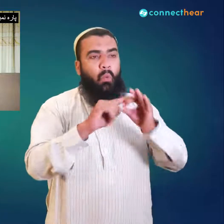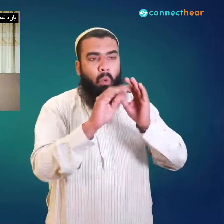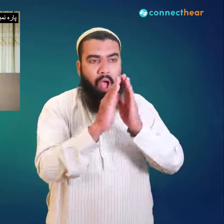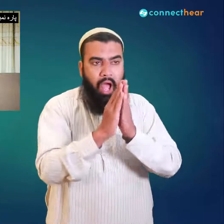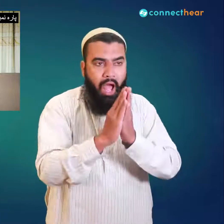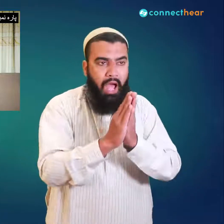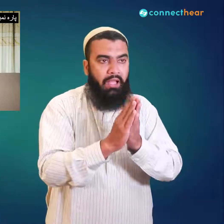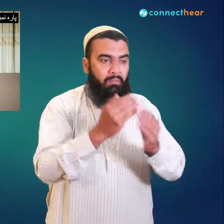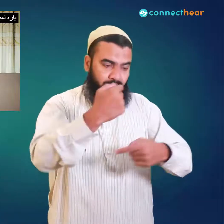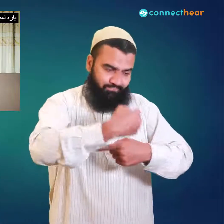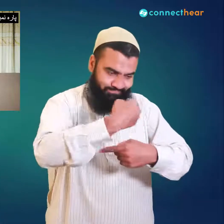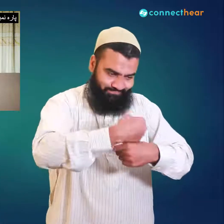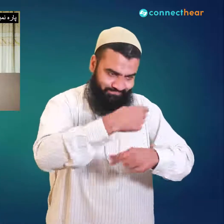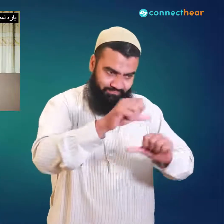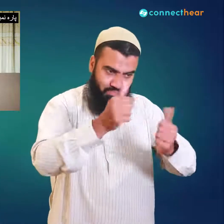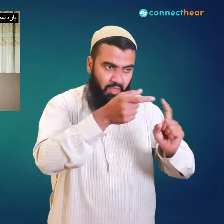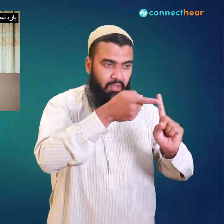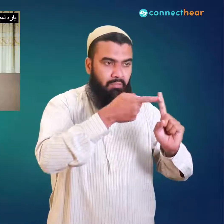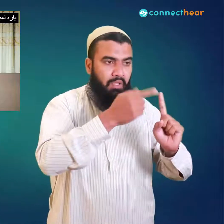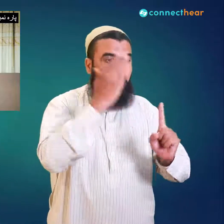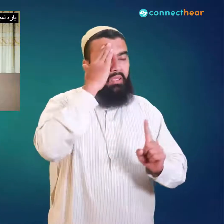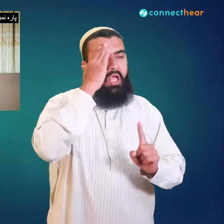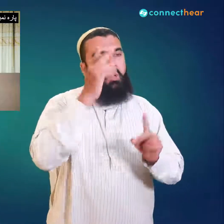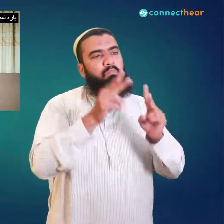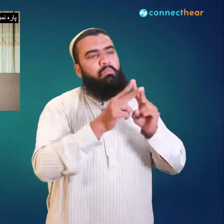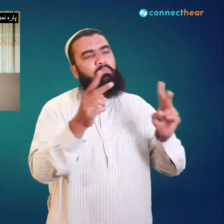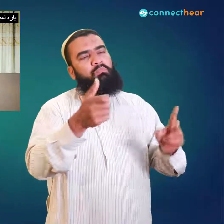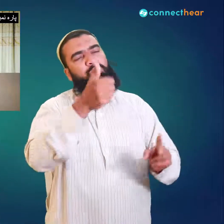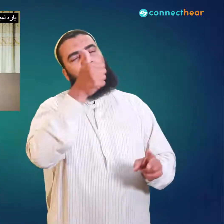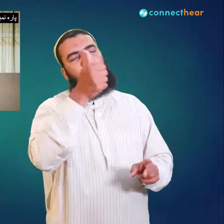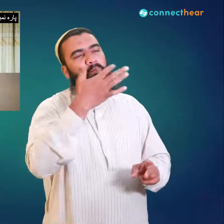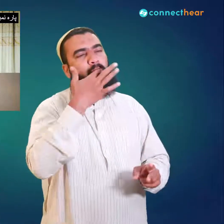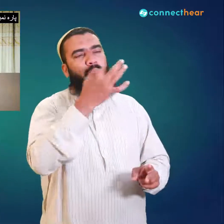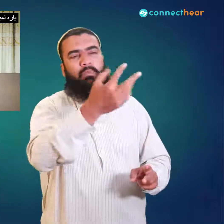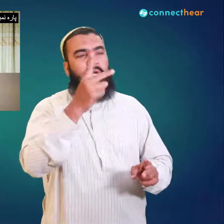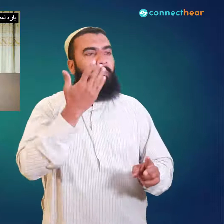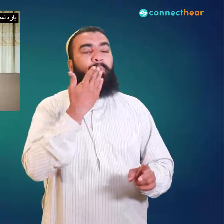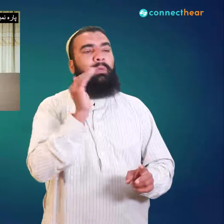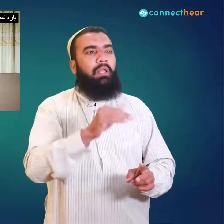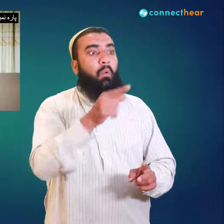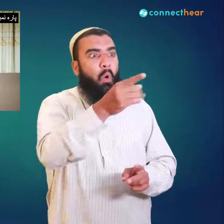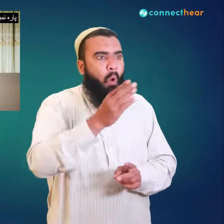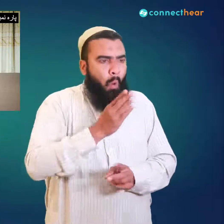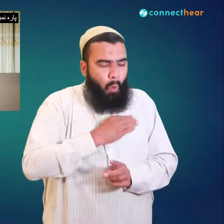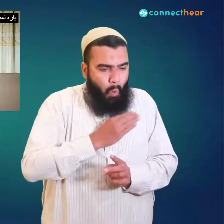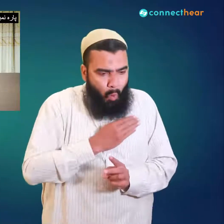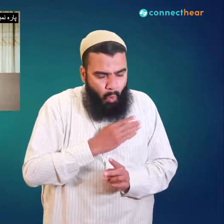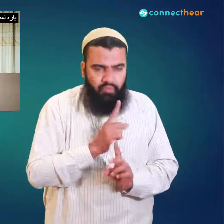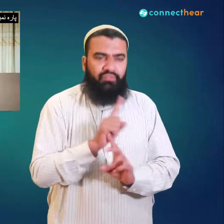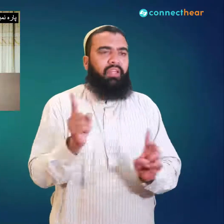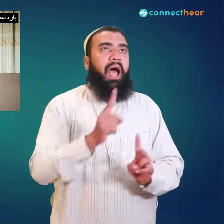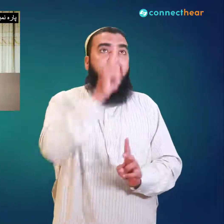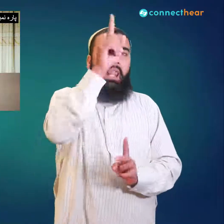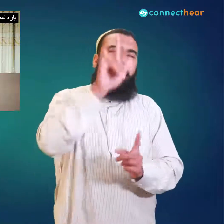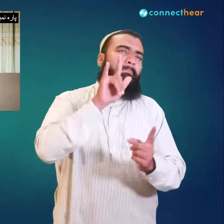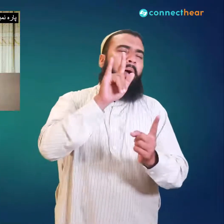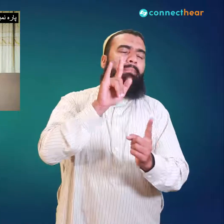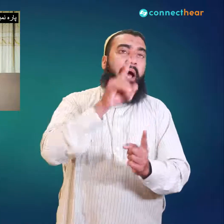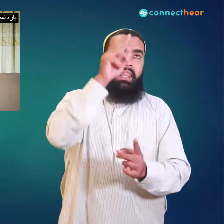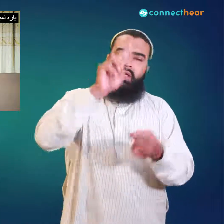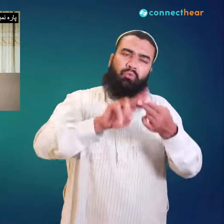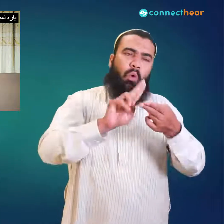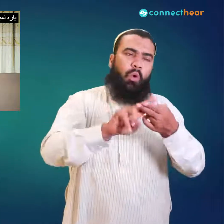ہیں، ایمان تقوی اختیار کرنے والے ہیں، ان کے لیے نہ کوئی خوف ہے نہ کوئی ملال ہے۔ اور